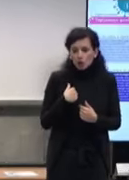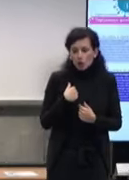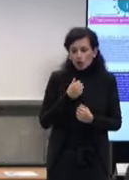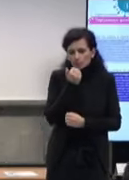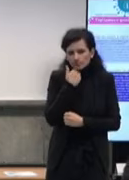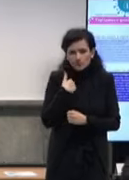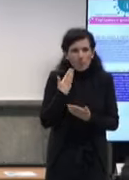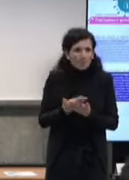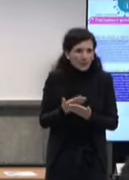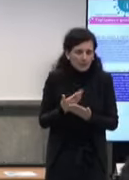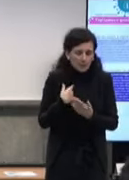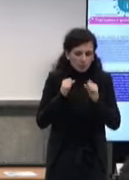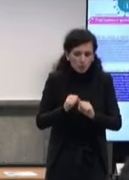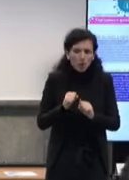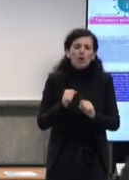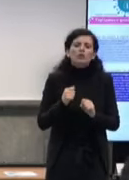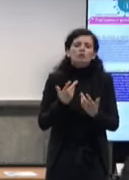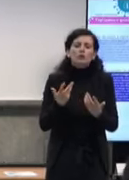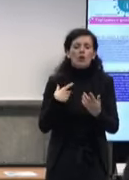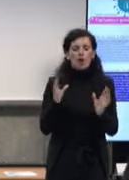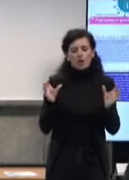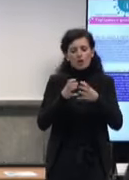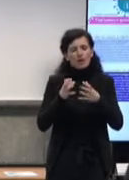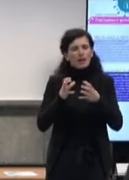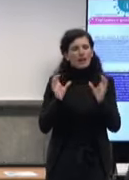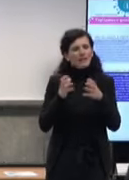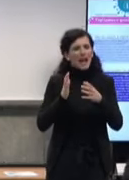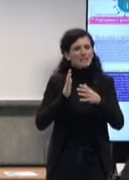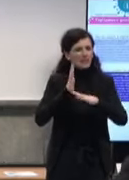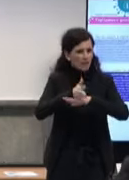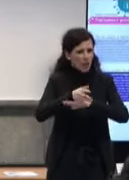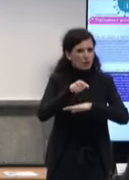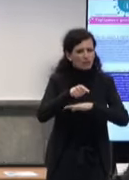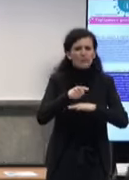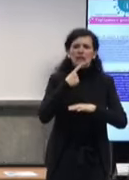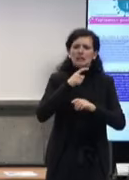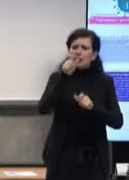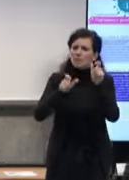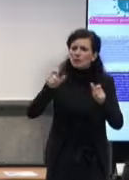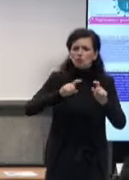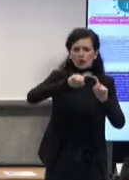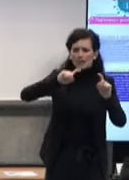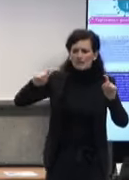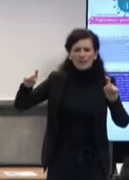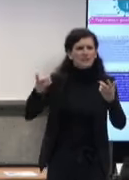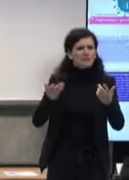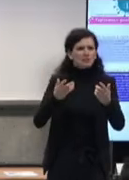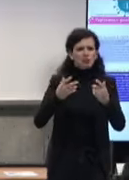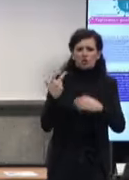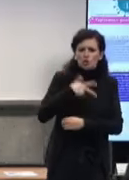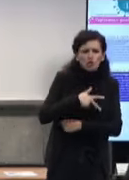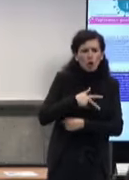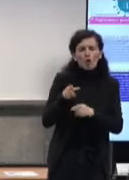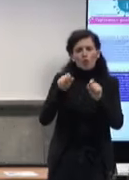commissario arcuri di attivare una task force formata anche da esperti da statistici da qualche sociologo magari che consente di costruire